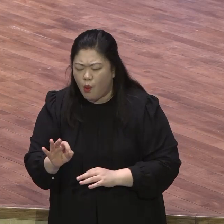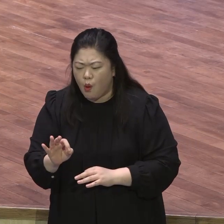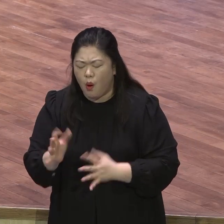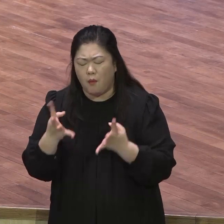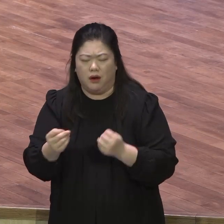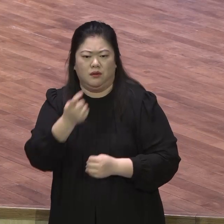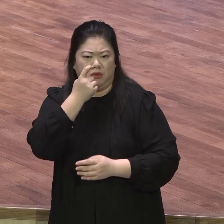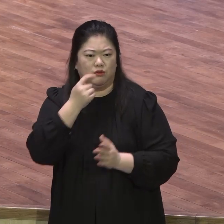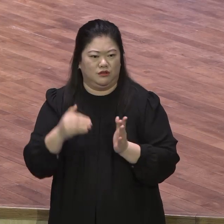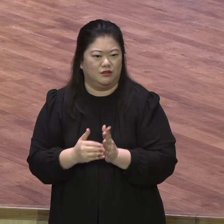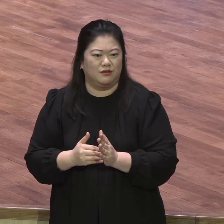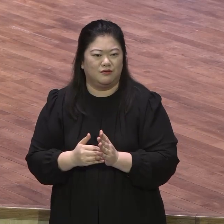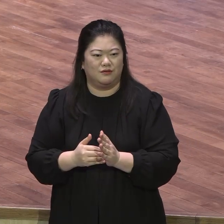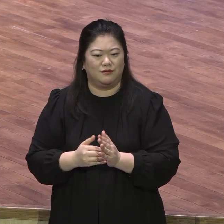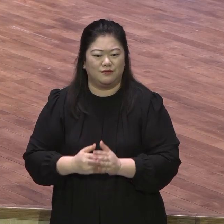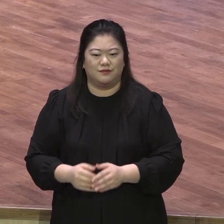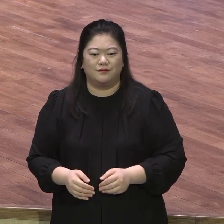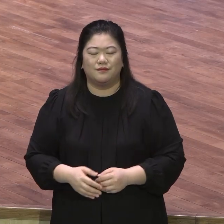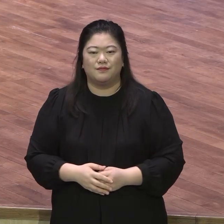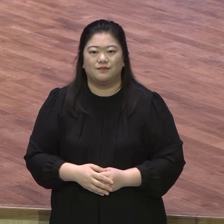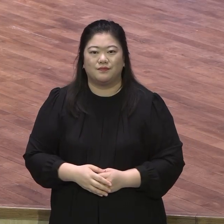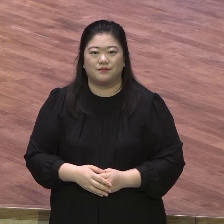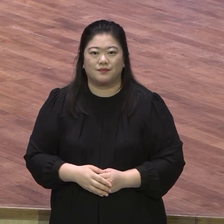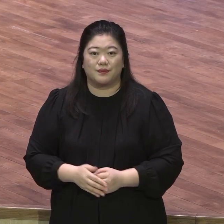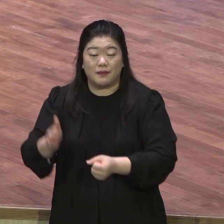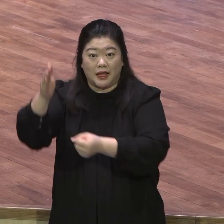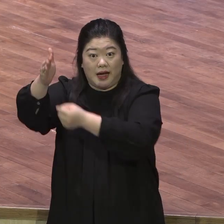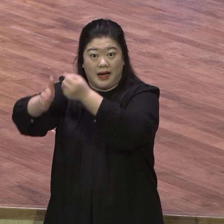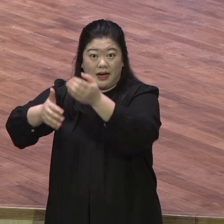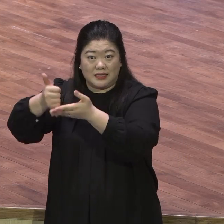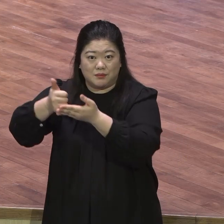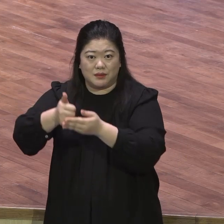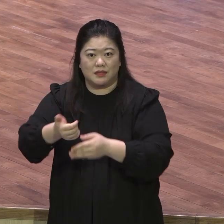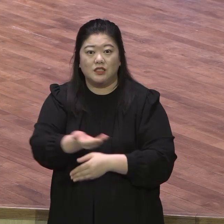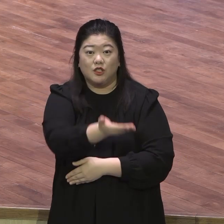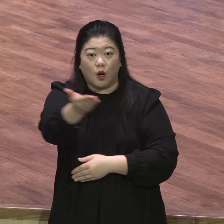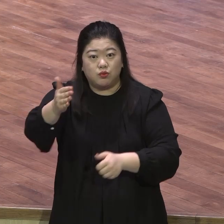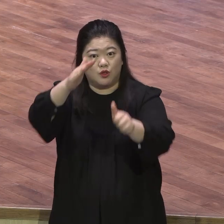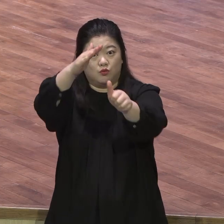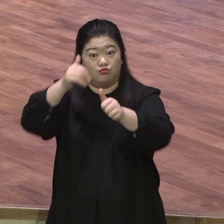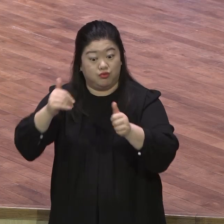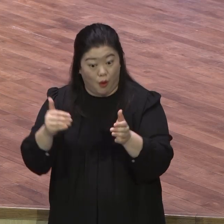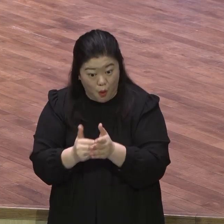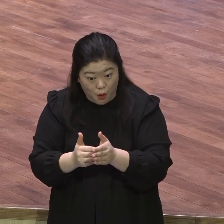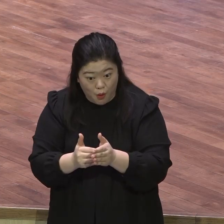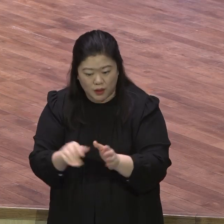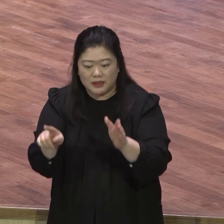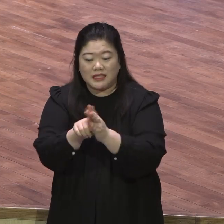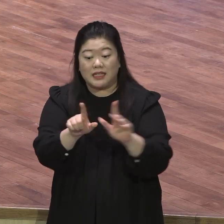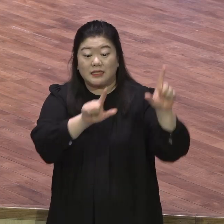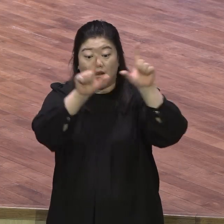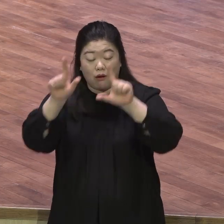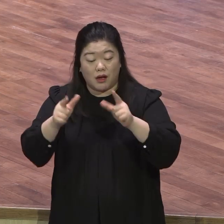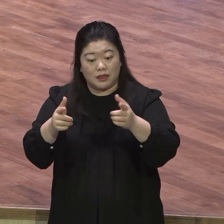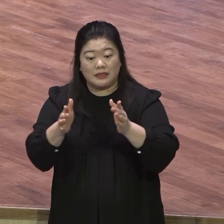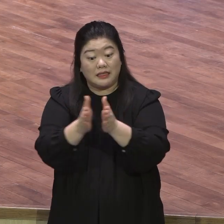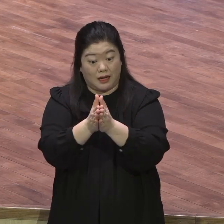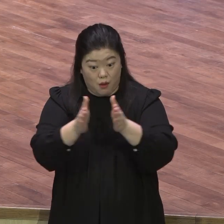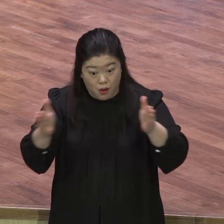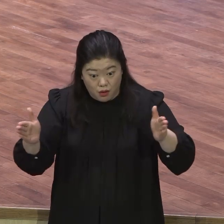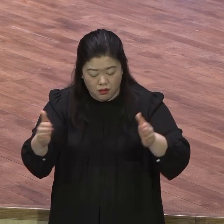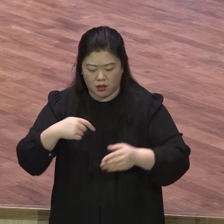하나님께서 여러분을 부르셔서 우리가 함께 신앙산을 하고 청구할 때까지 입동력하도록 예원계를 세우신